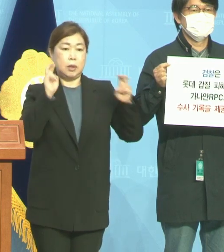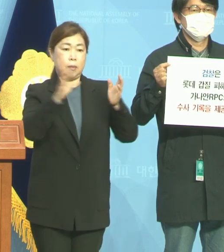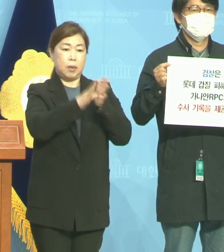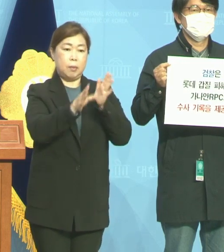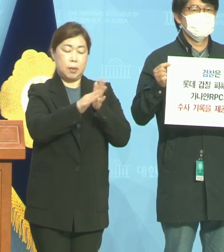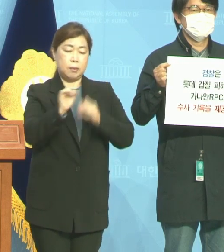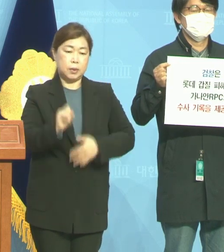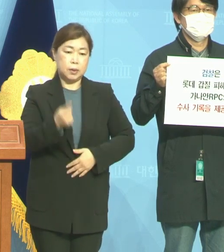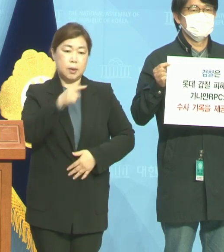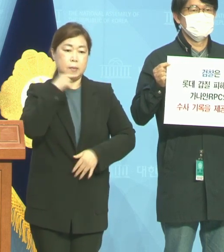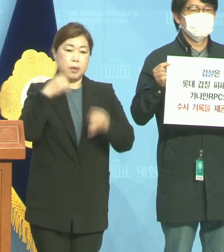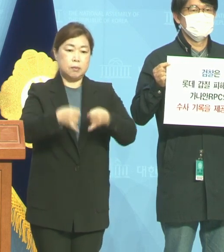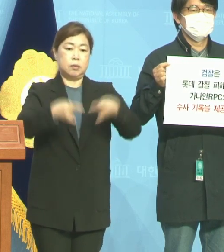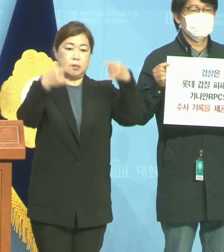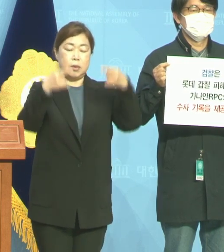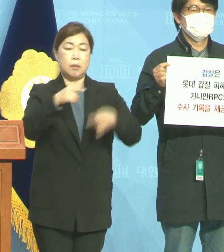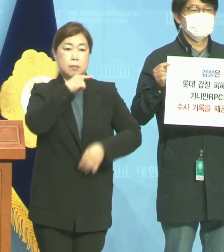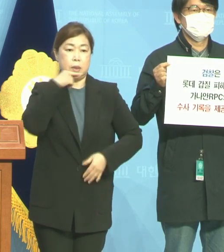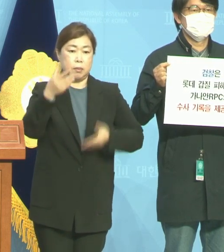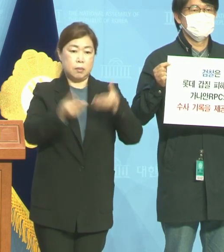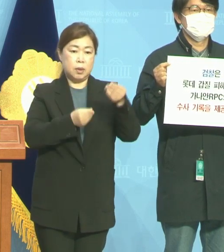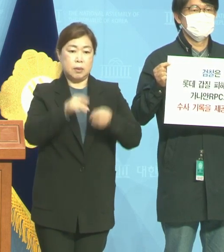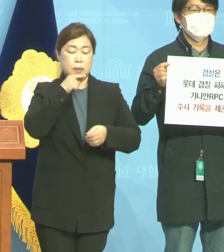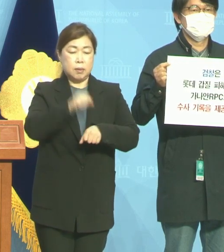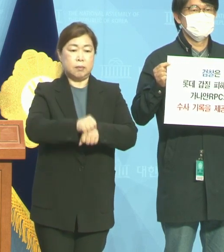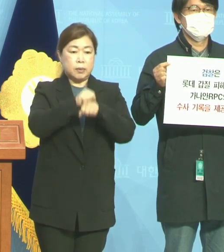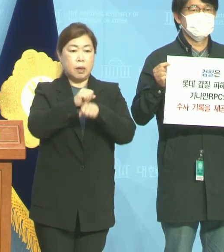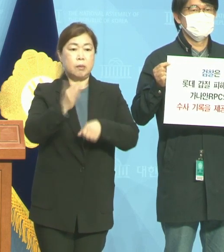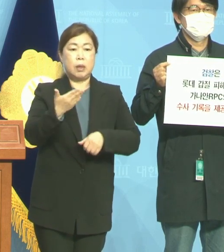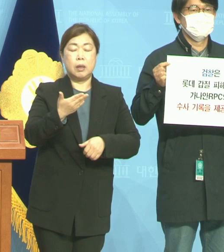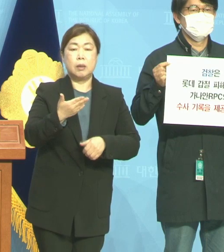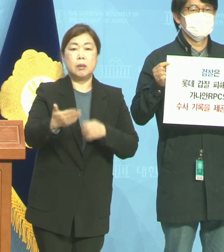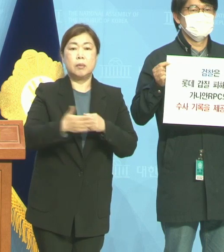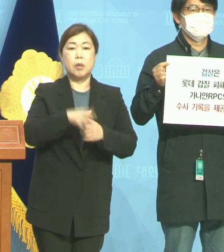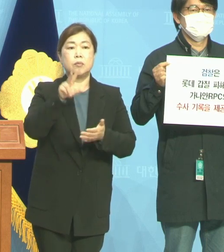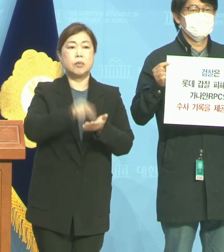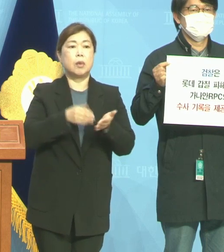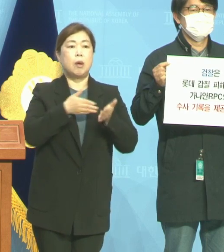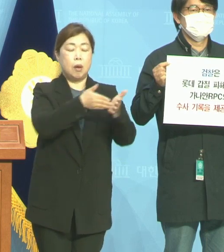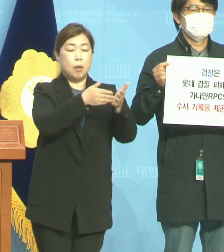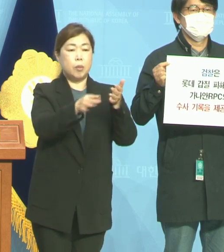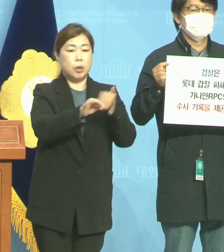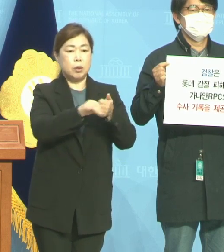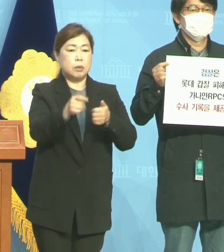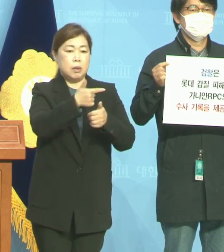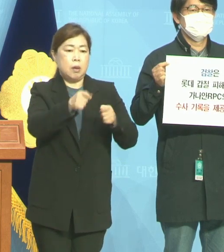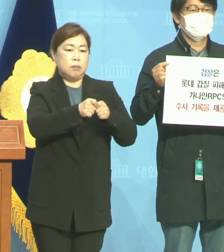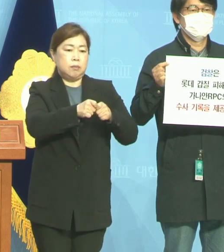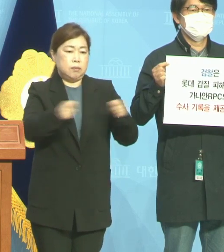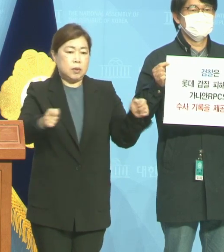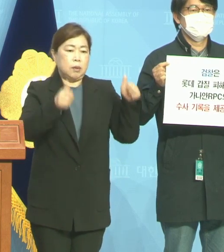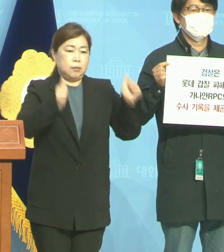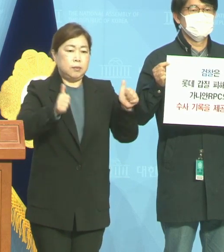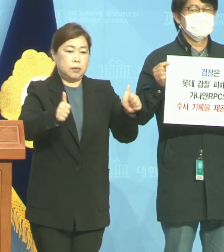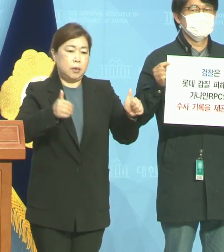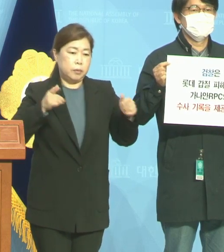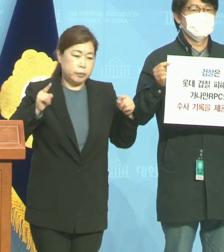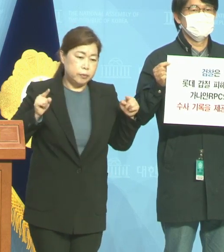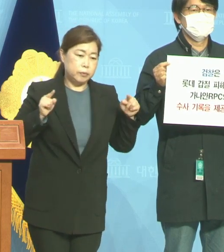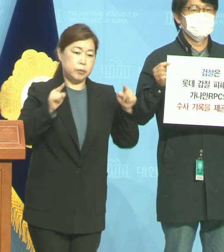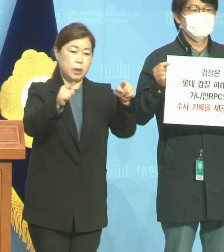나고 또 빚더미에 앉고 도 문제 제기에 하거나 피해 보상을 요구하면 기나긴 소송에 시달리면서